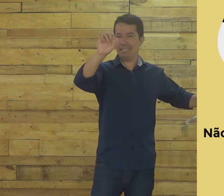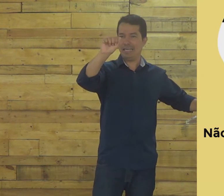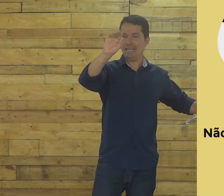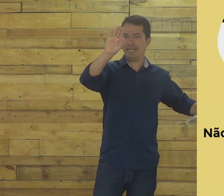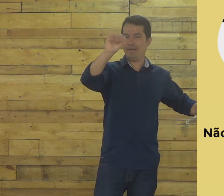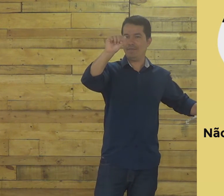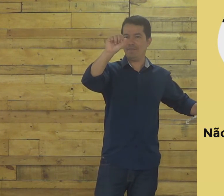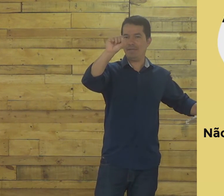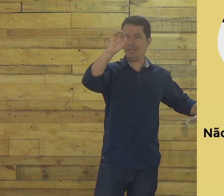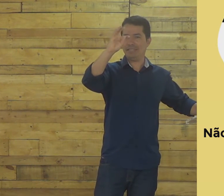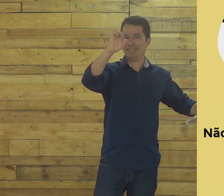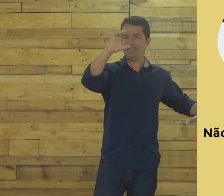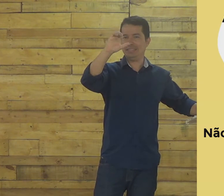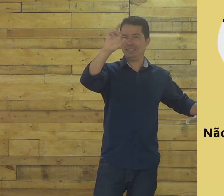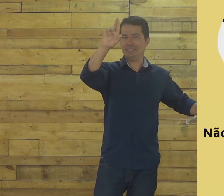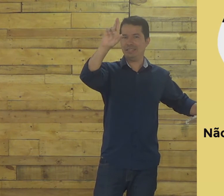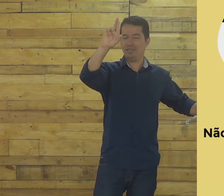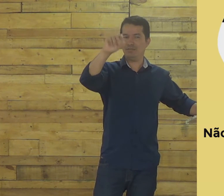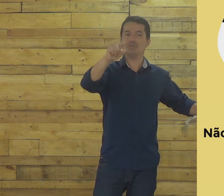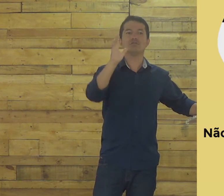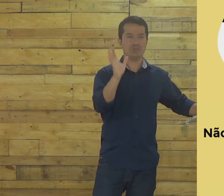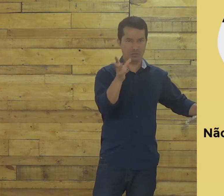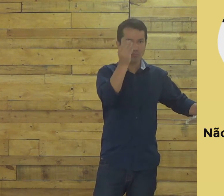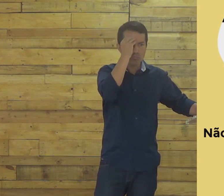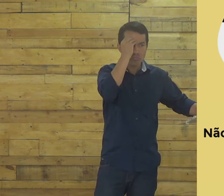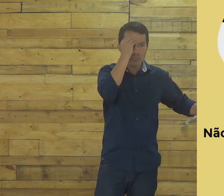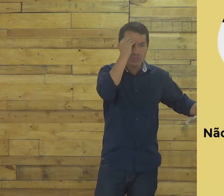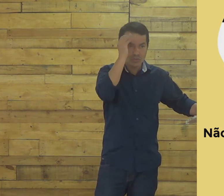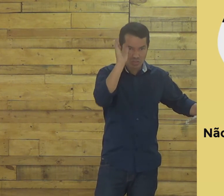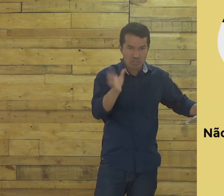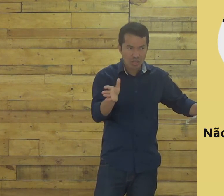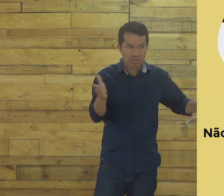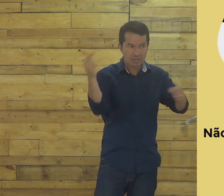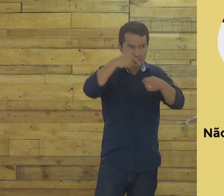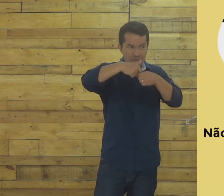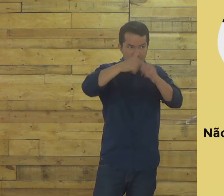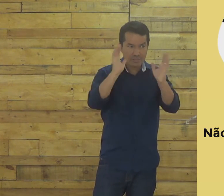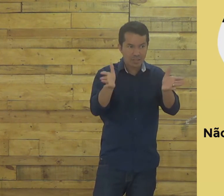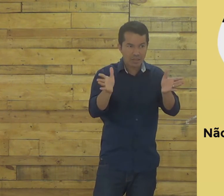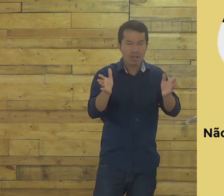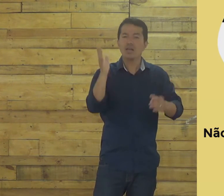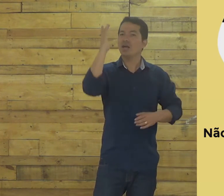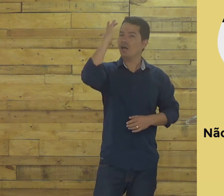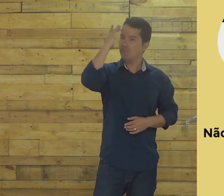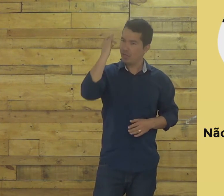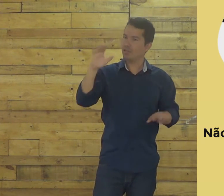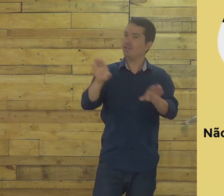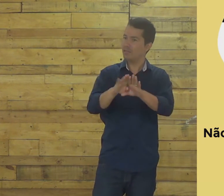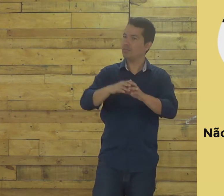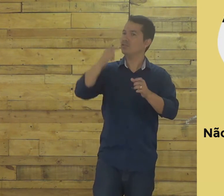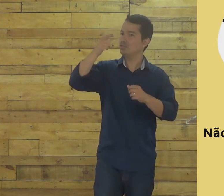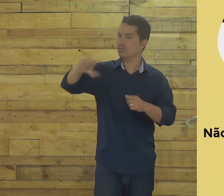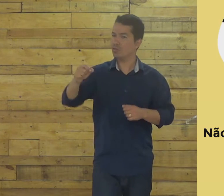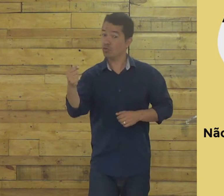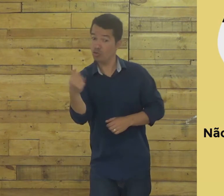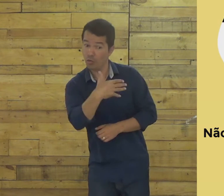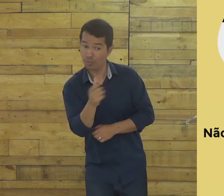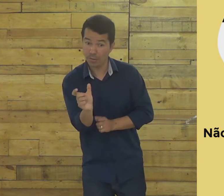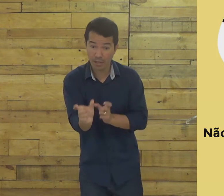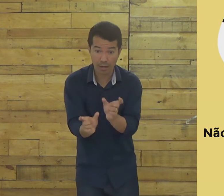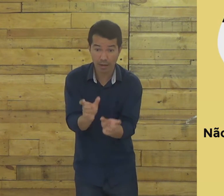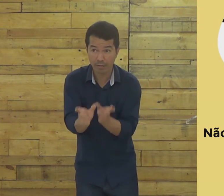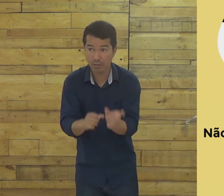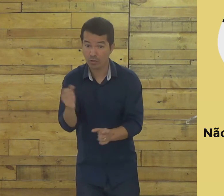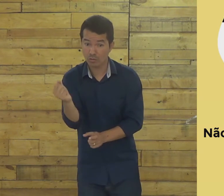Vem para o culto aprender, por exemplo, a palavra reabilitação. Perdão, reabastecer. É